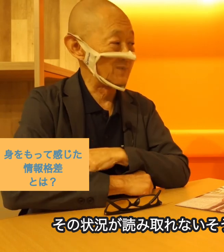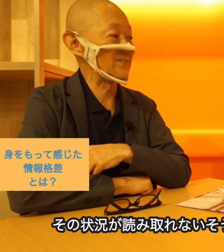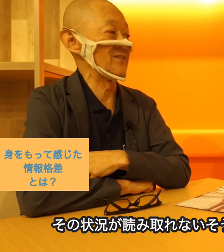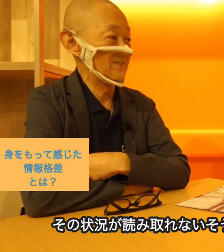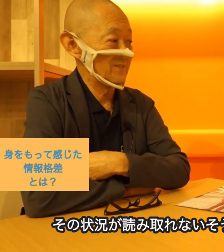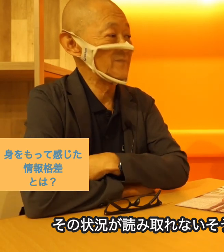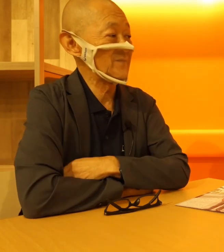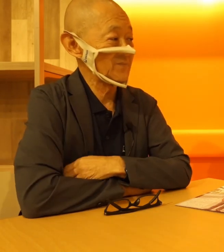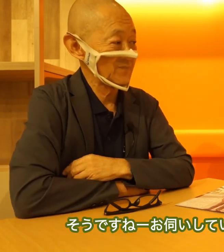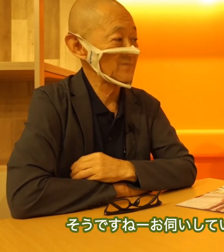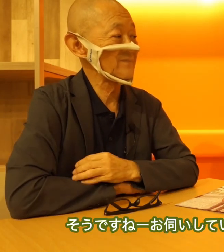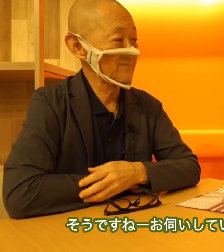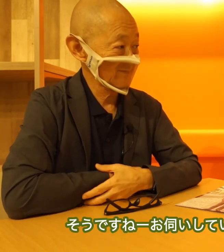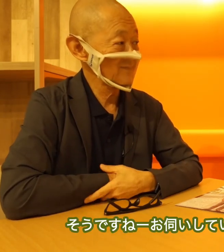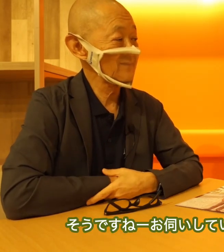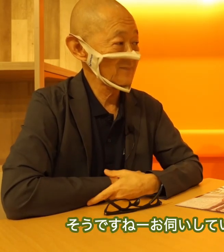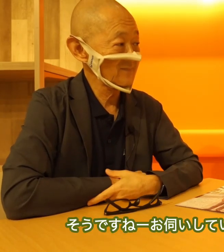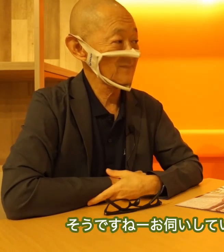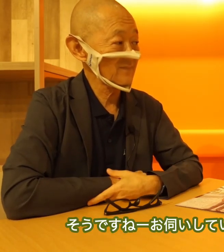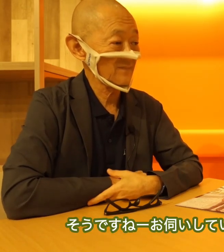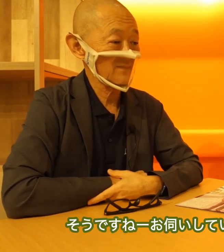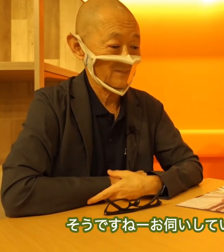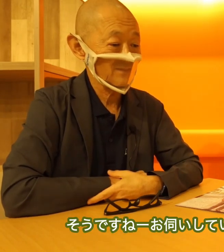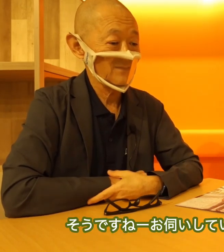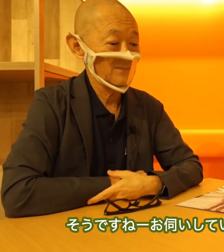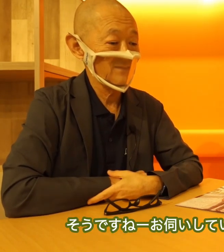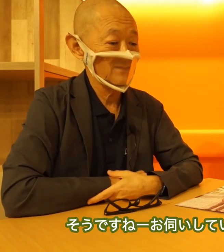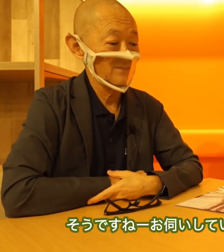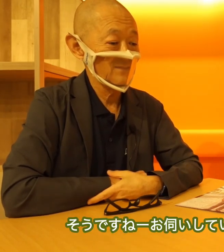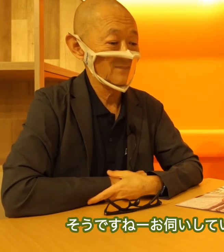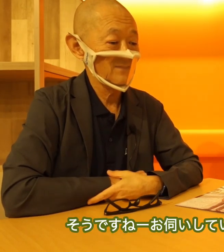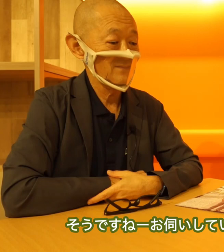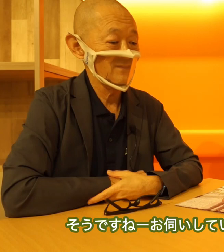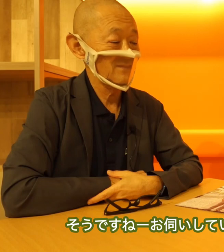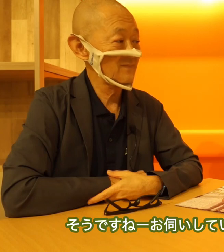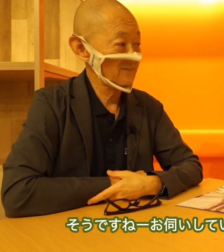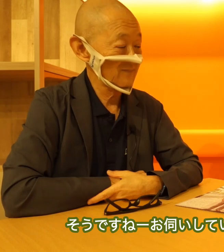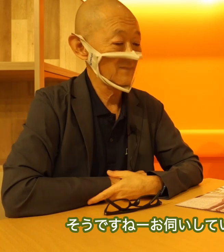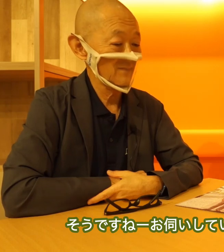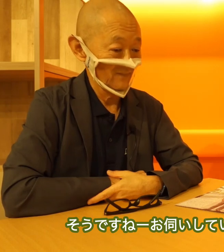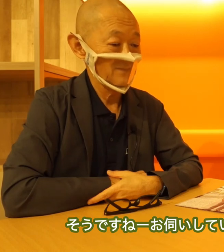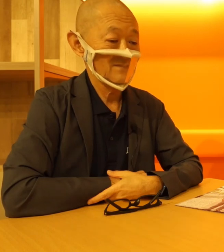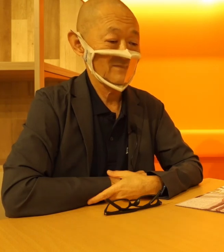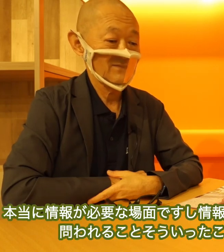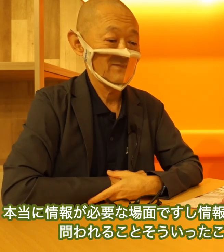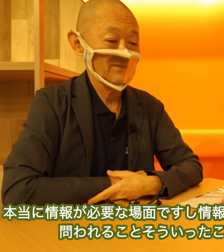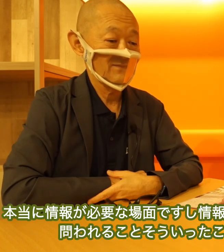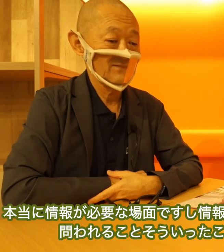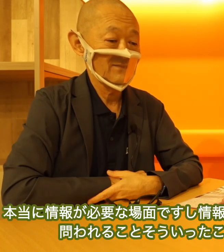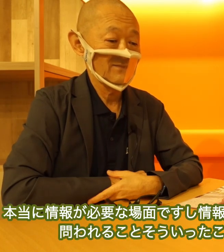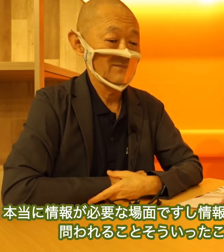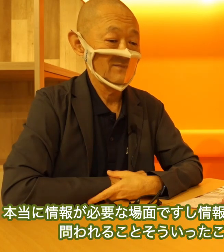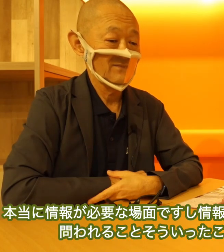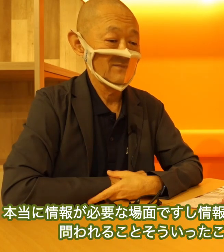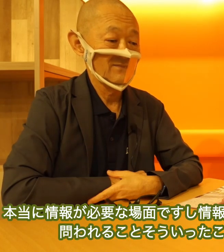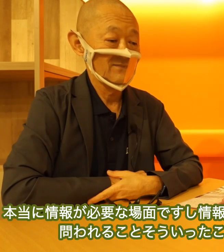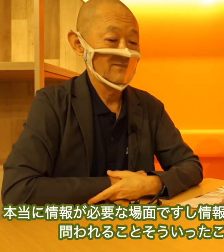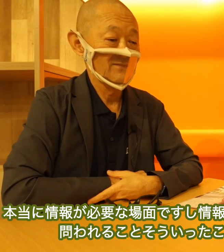。 そうですね。お伺いしていた緊急事態の時などは、本当に情報が必要な場